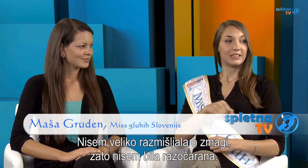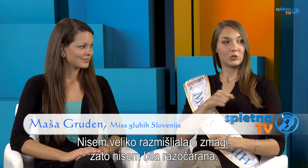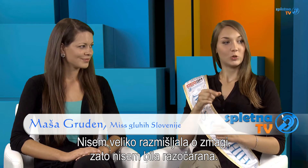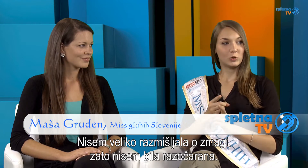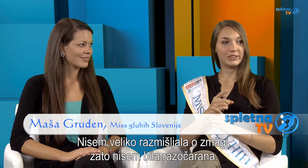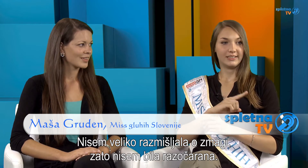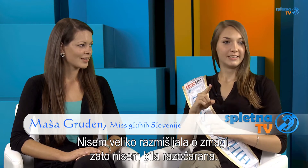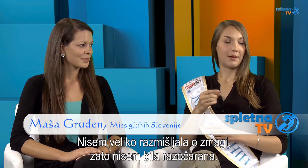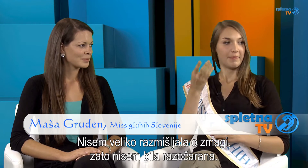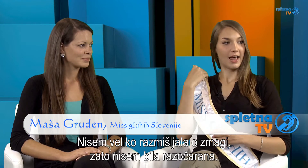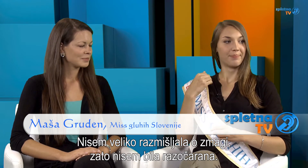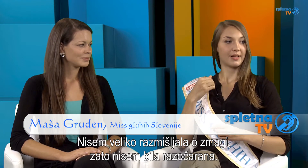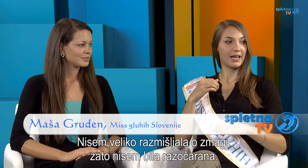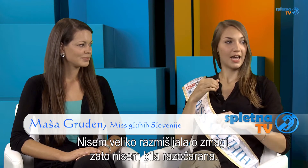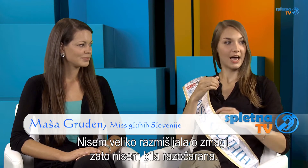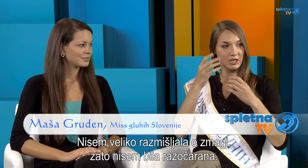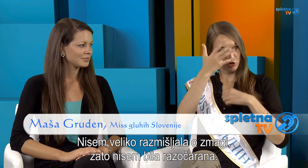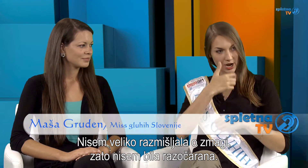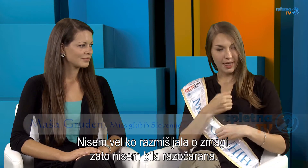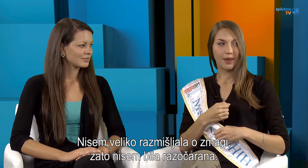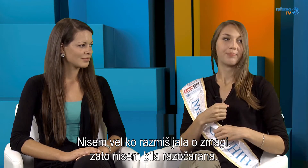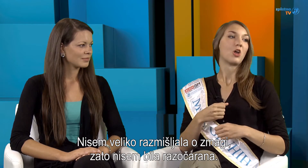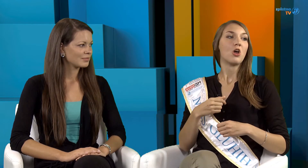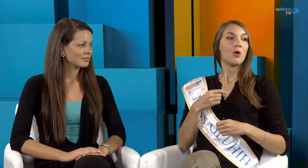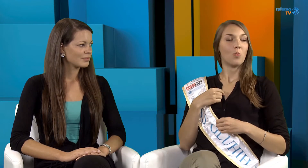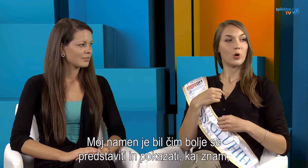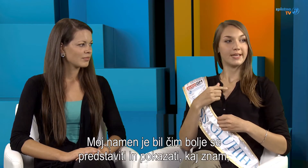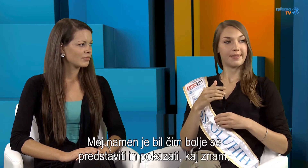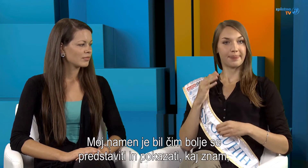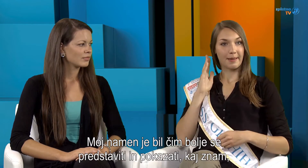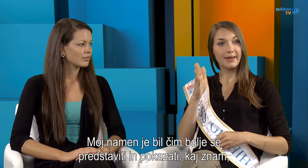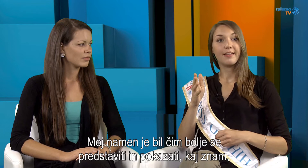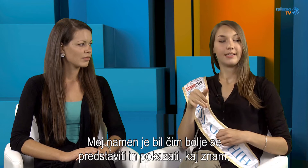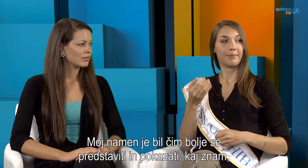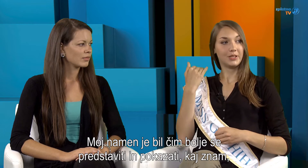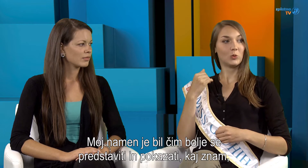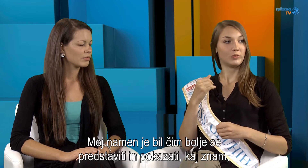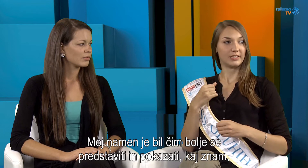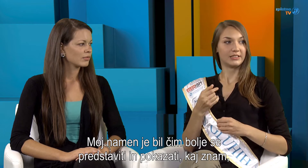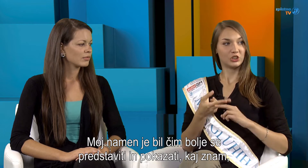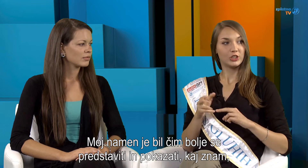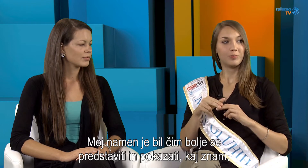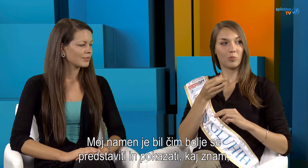zato tudi nisem bila razočarana. Moj namen je bil, da se čim